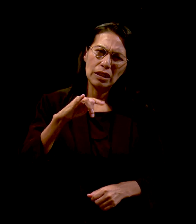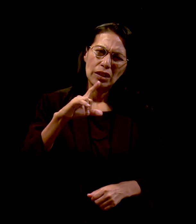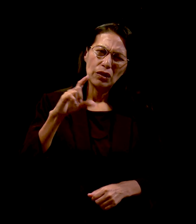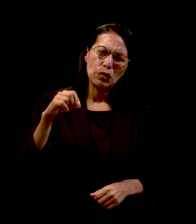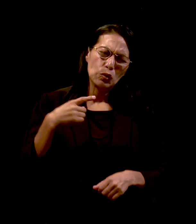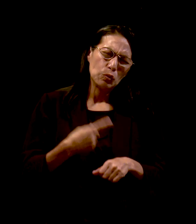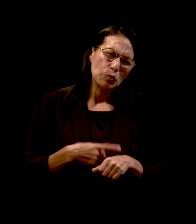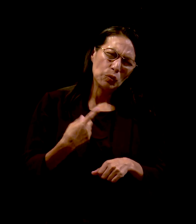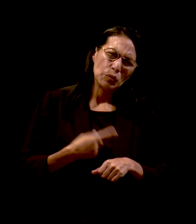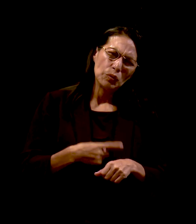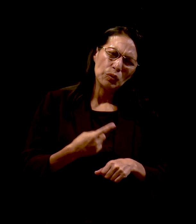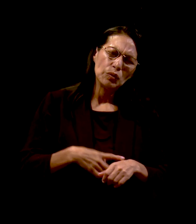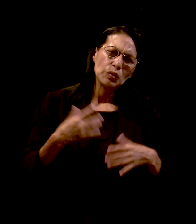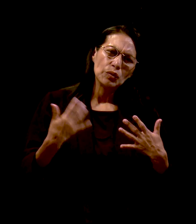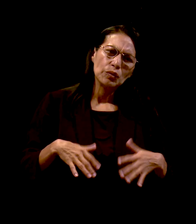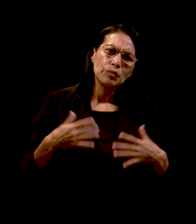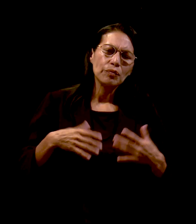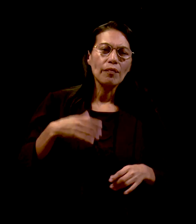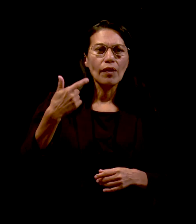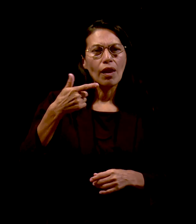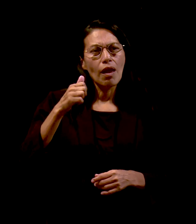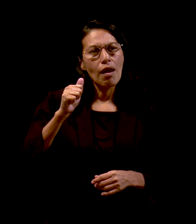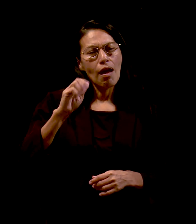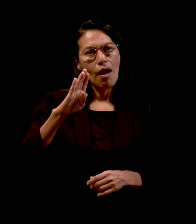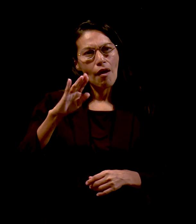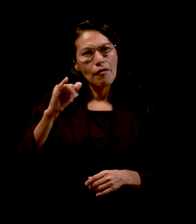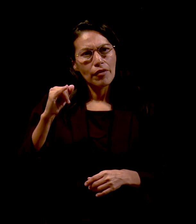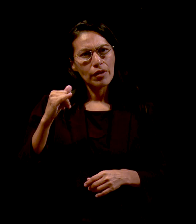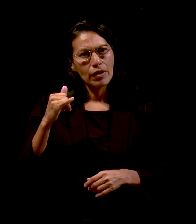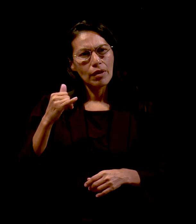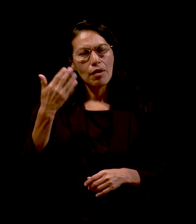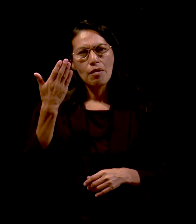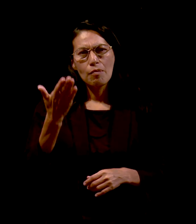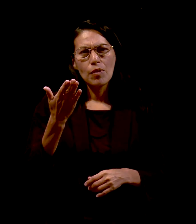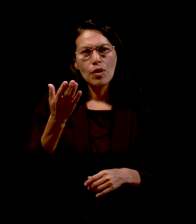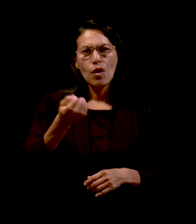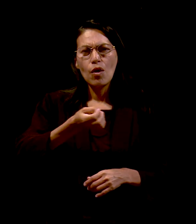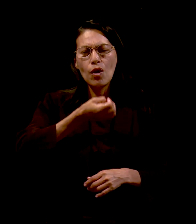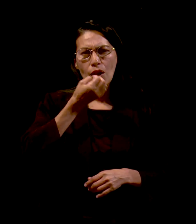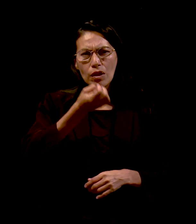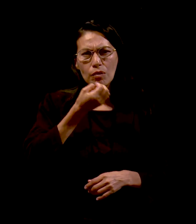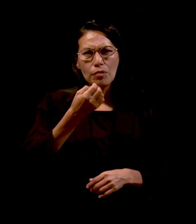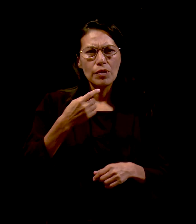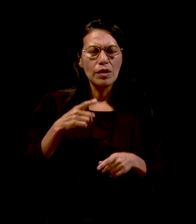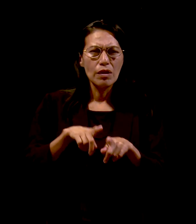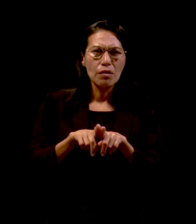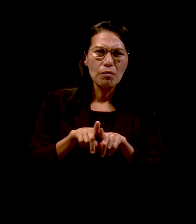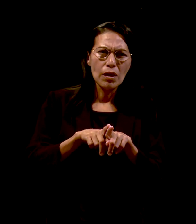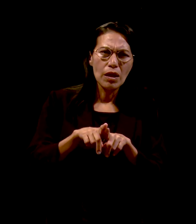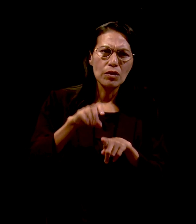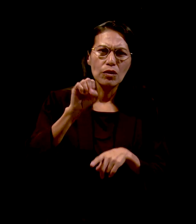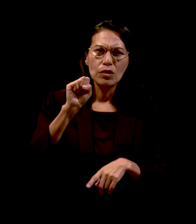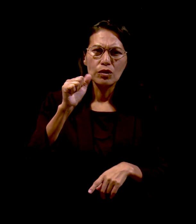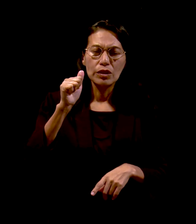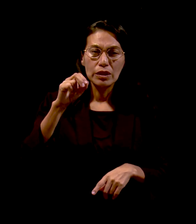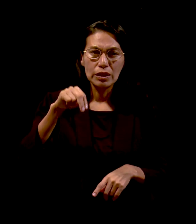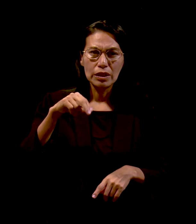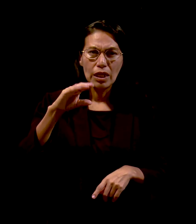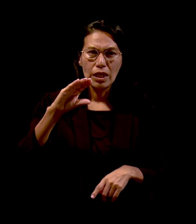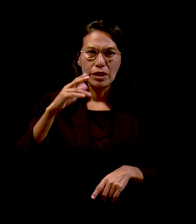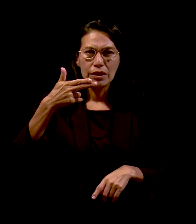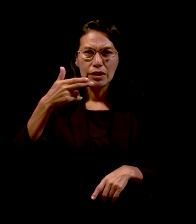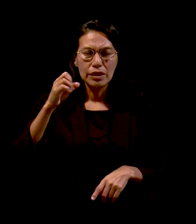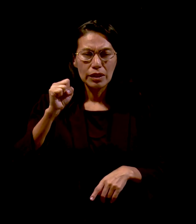salud gaby y de oración por favor por la familia de mi hermano moisés saba la tiene cobit son sus tres